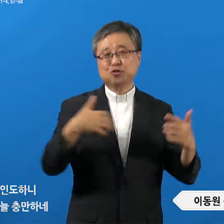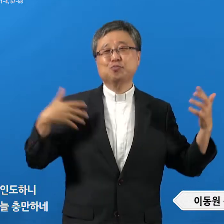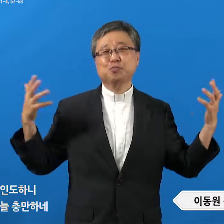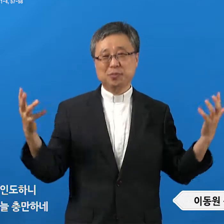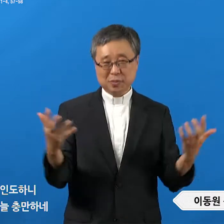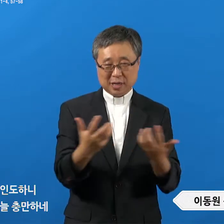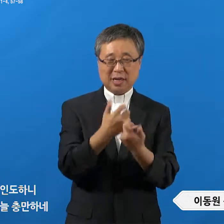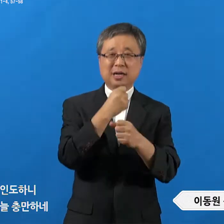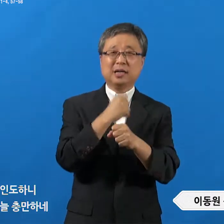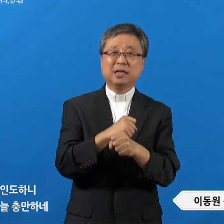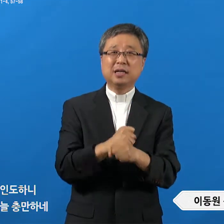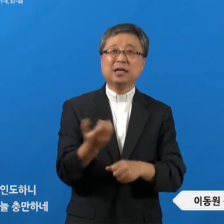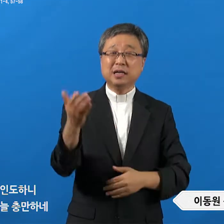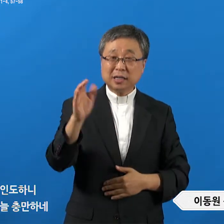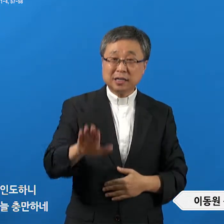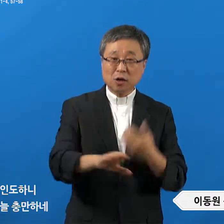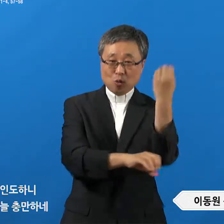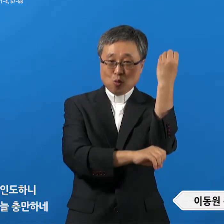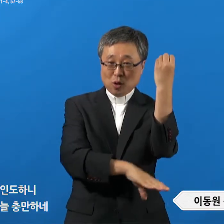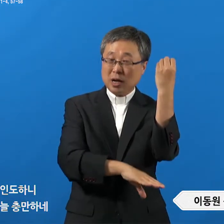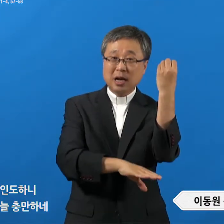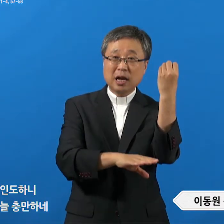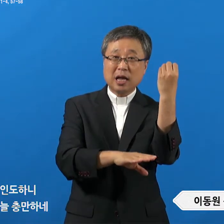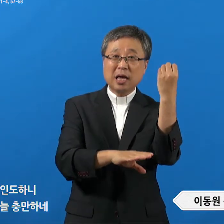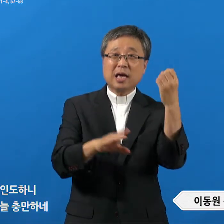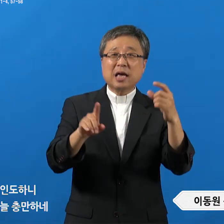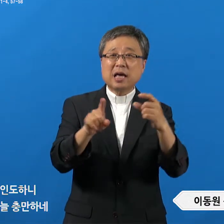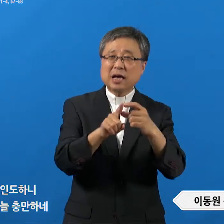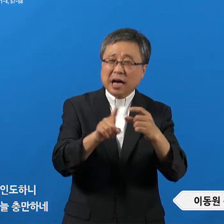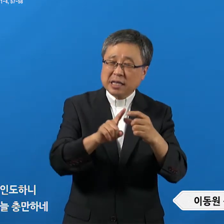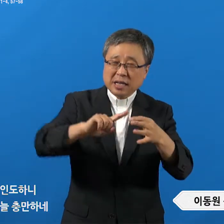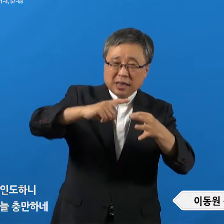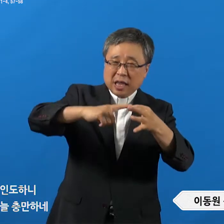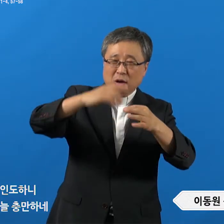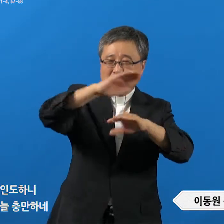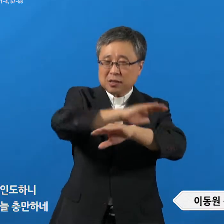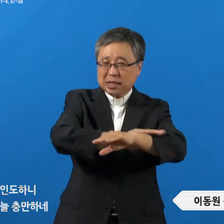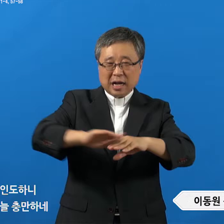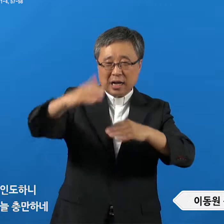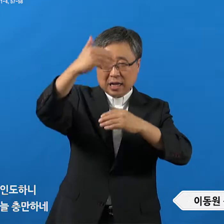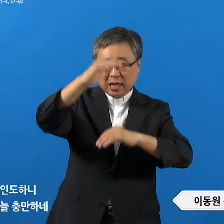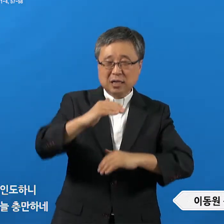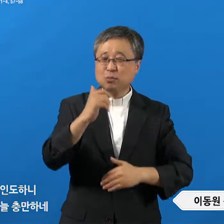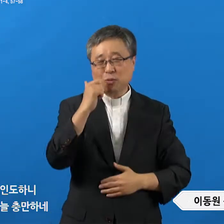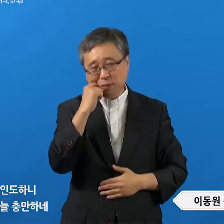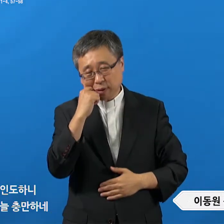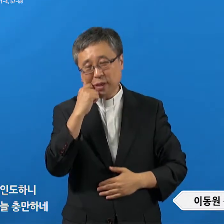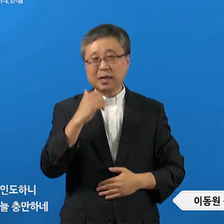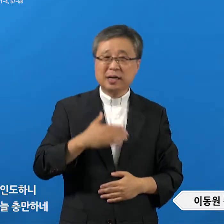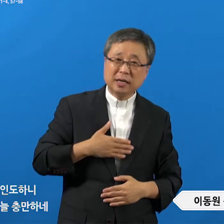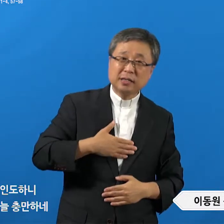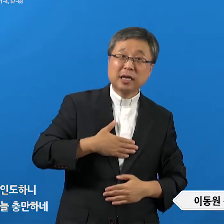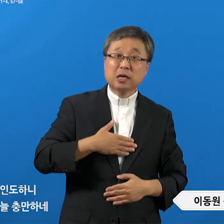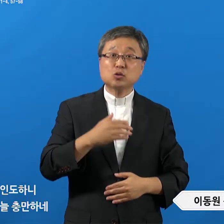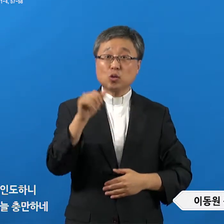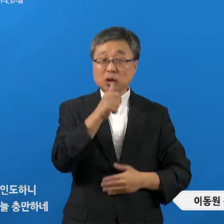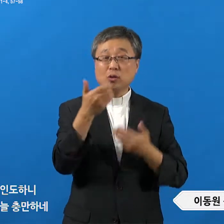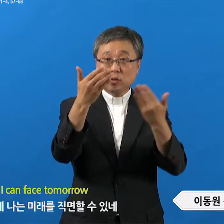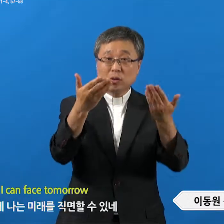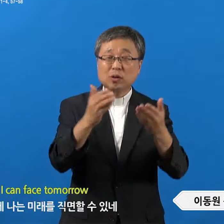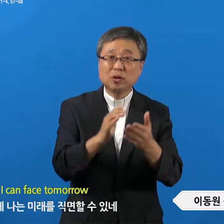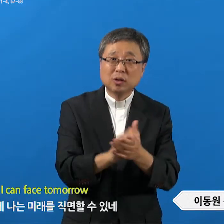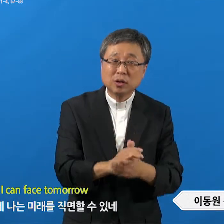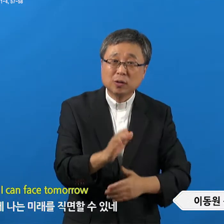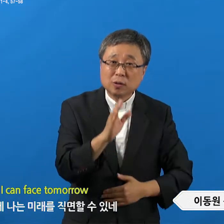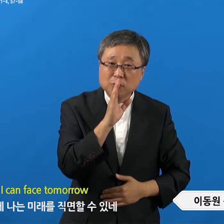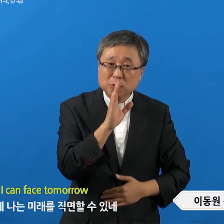충만하네. 근데 이것은 원문의 가사를 잘 살리지 못했어요. 그래서 원문 그대로 제가 후렴을 소개하고 싶어요.